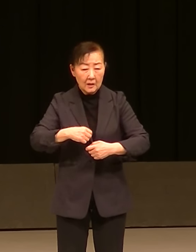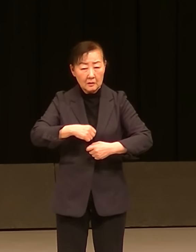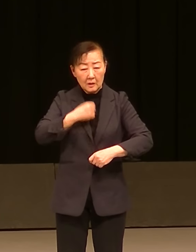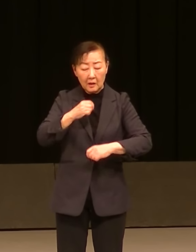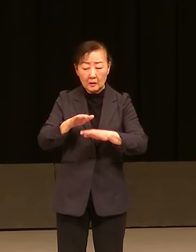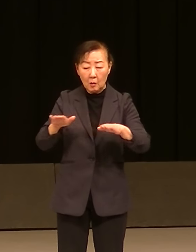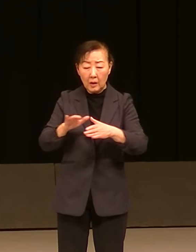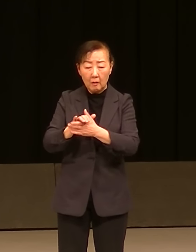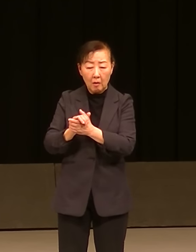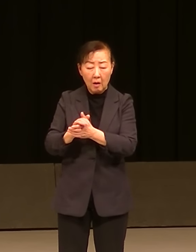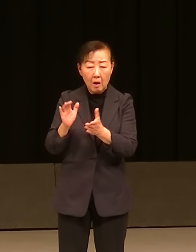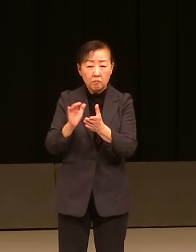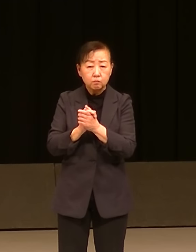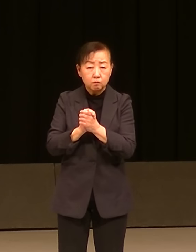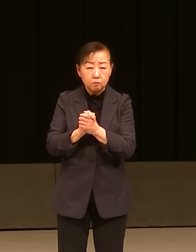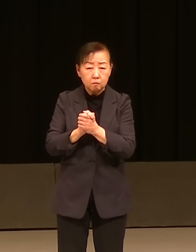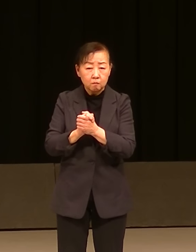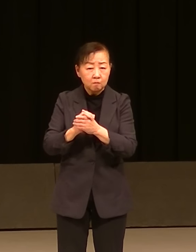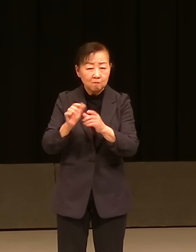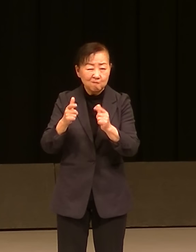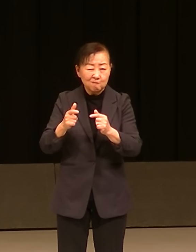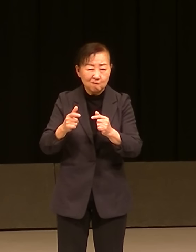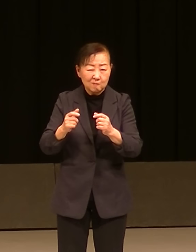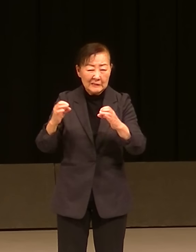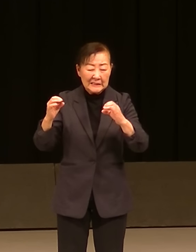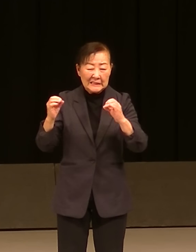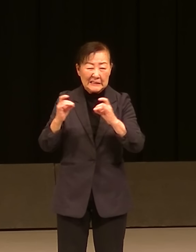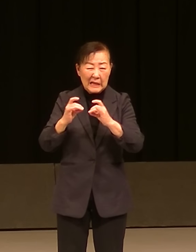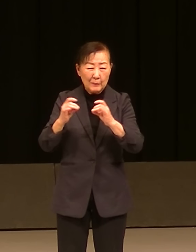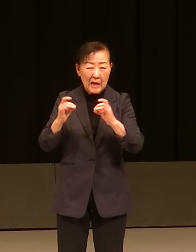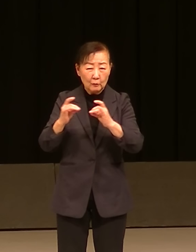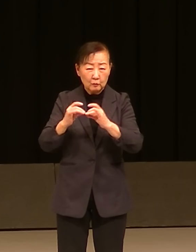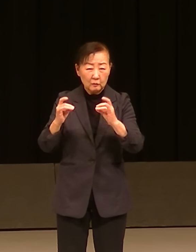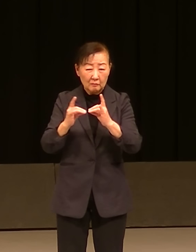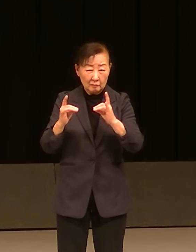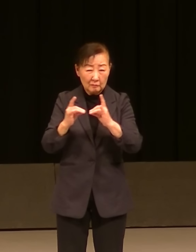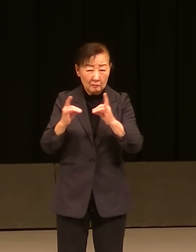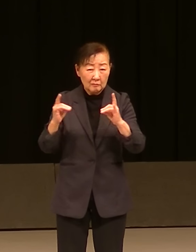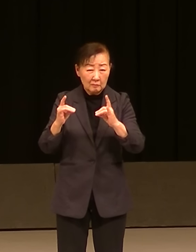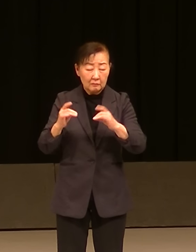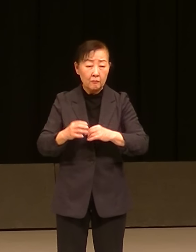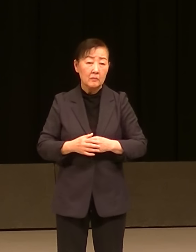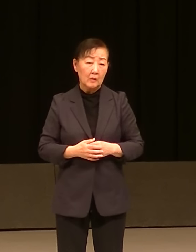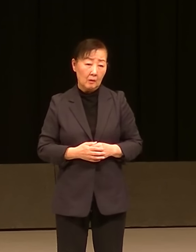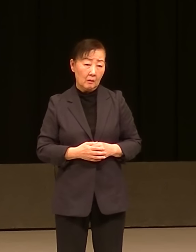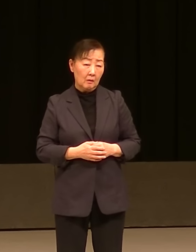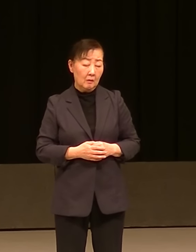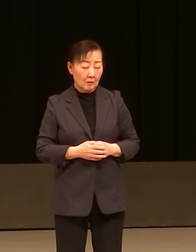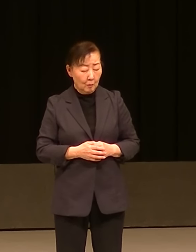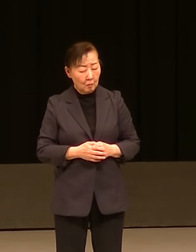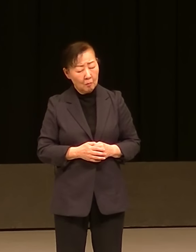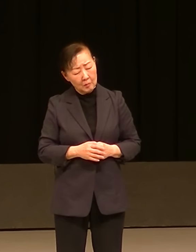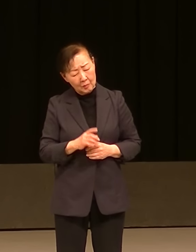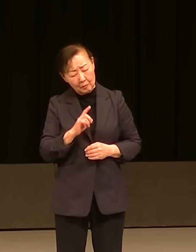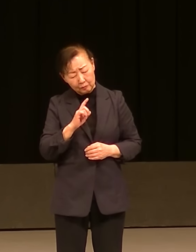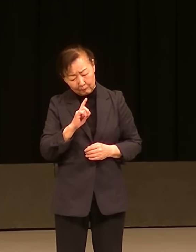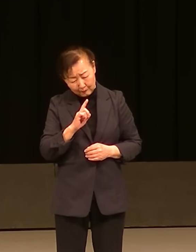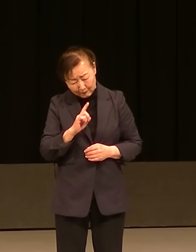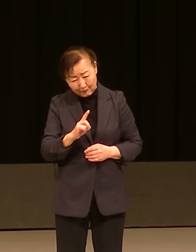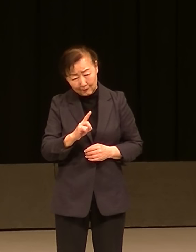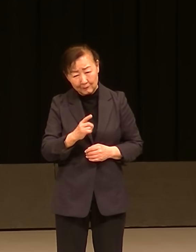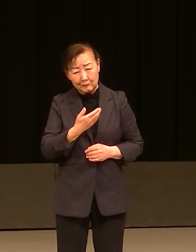は抱き合うどころかいがみ合うというふうになってしまっていると言わざるを得ないのではないでしょ